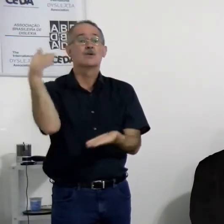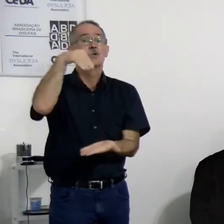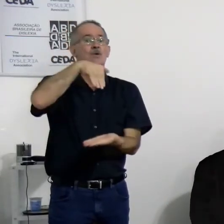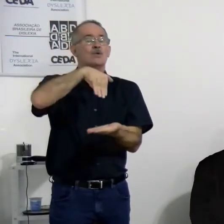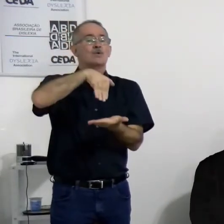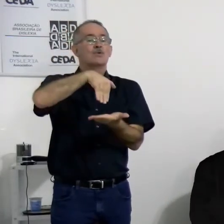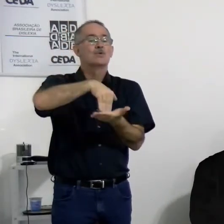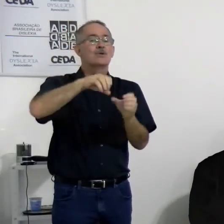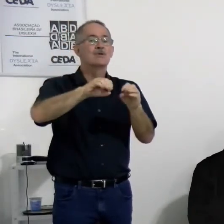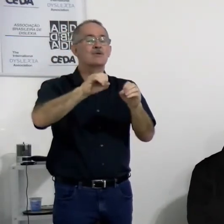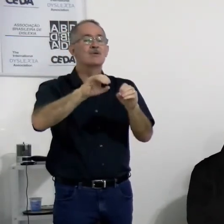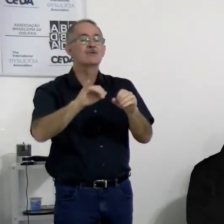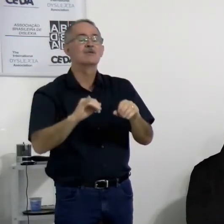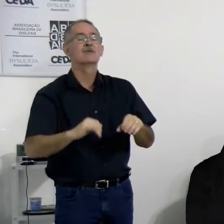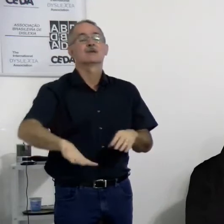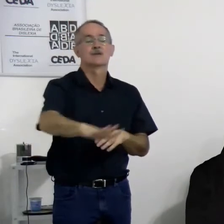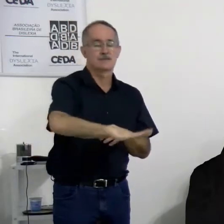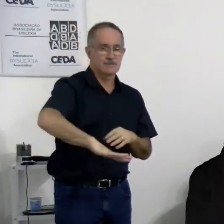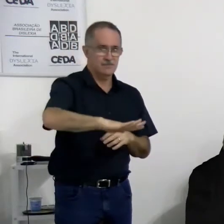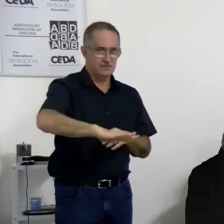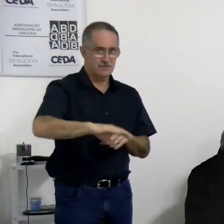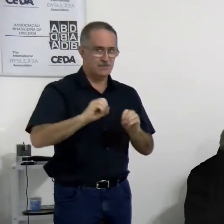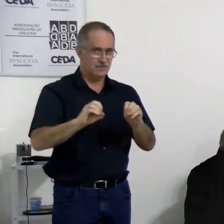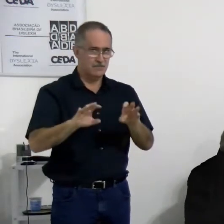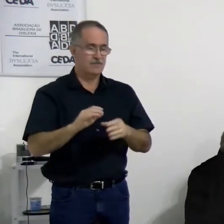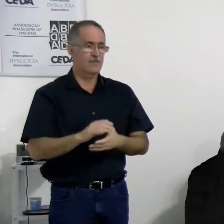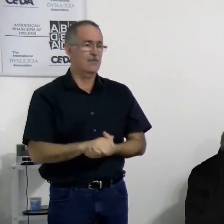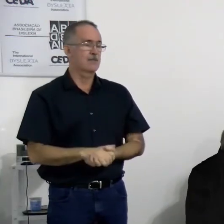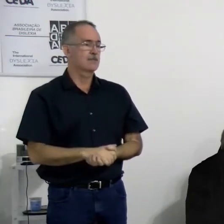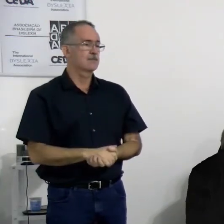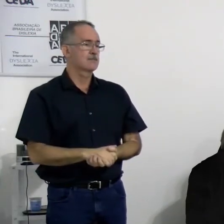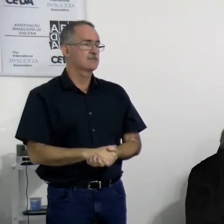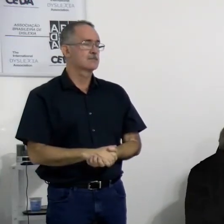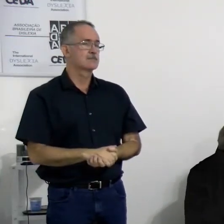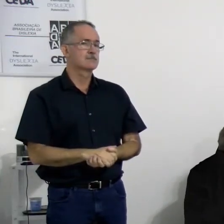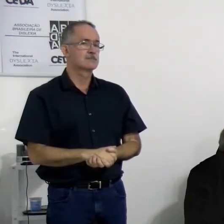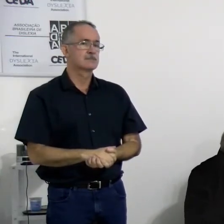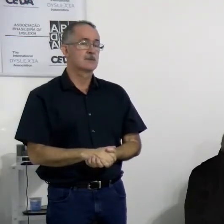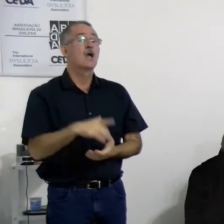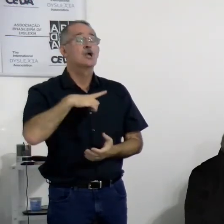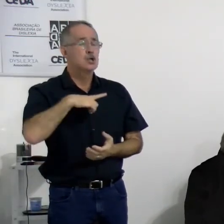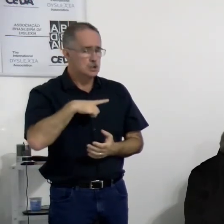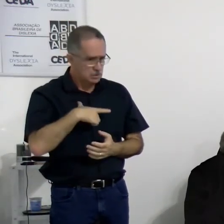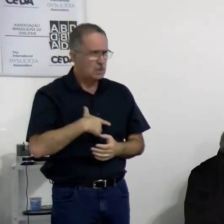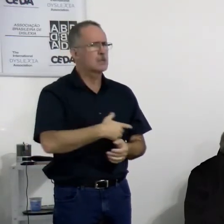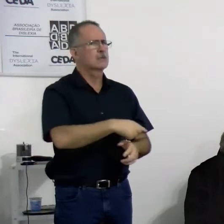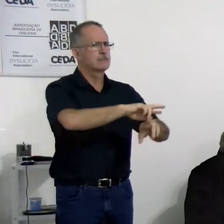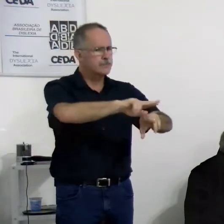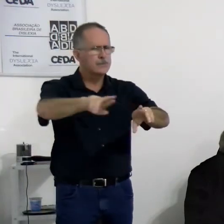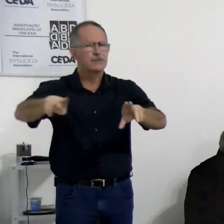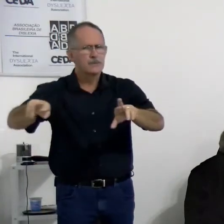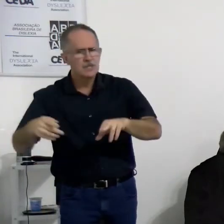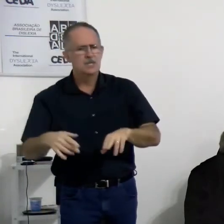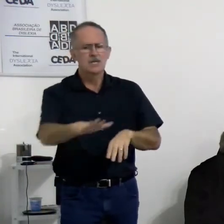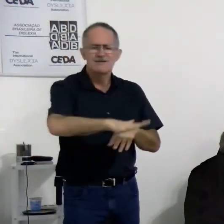da educação infantil. Yes. 6, 7, 8. A gente recebe muita criança agora de 4,